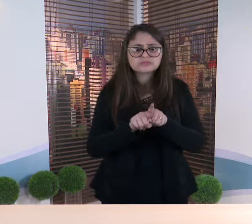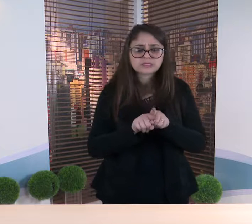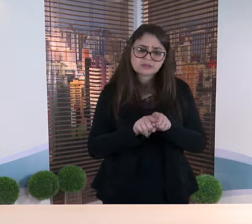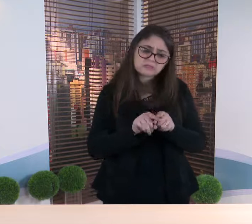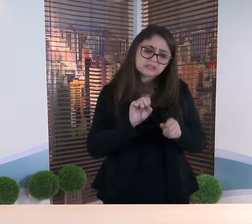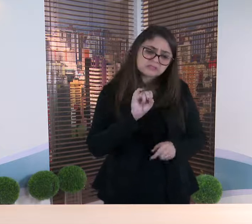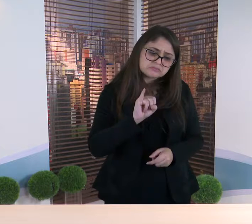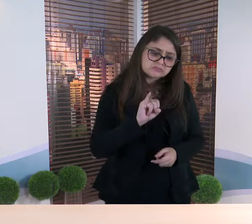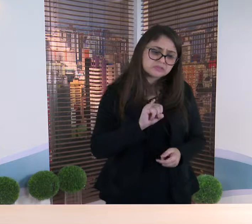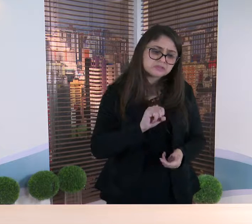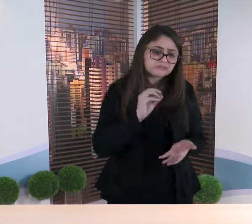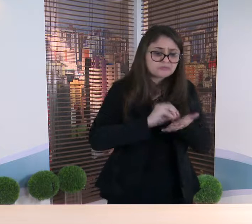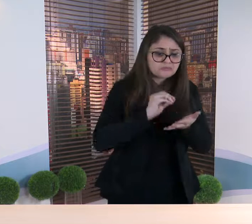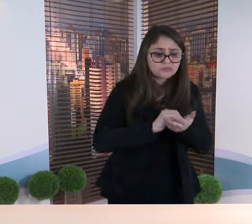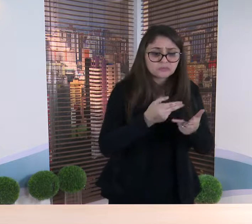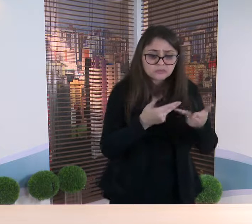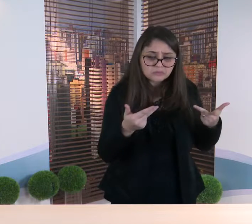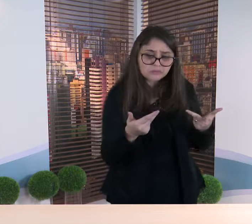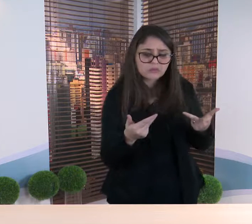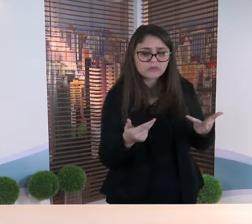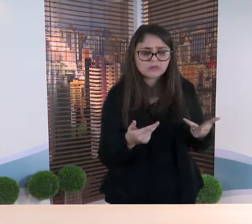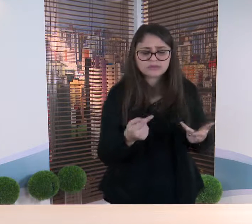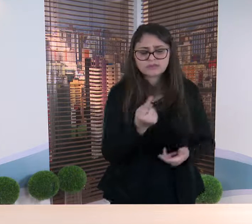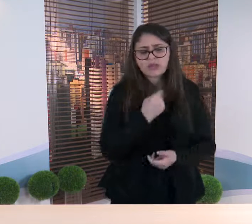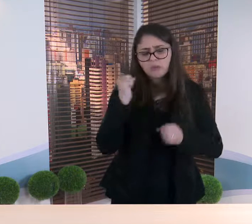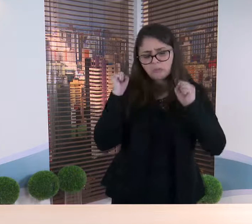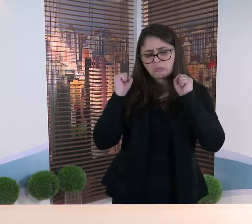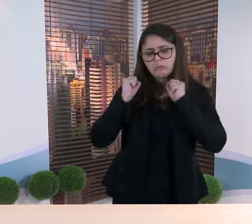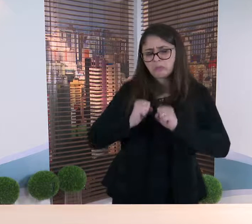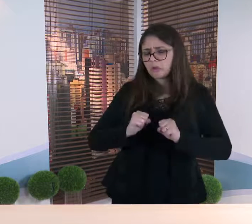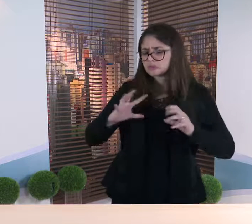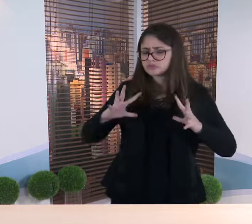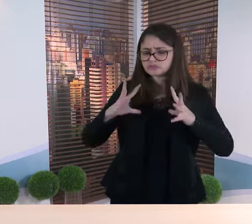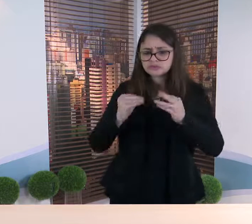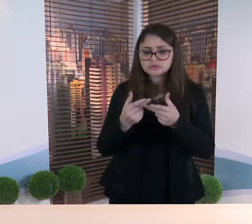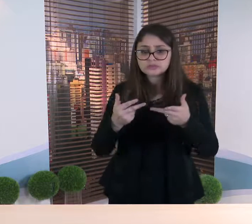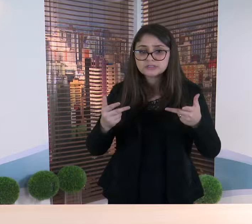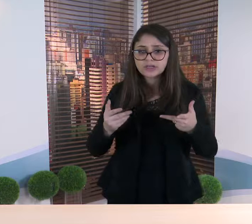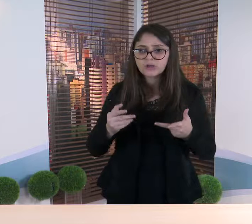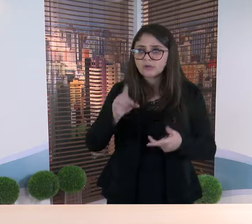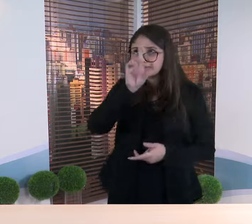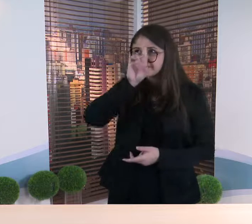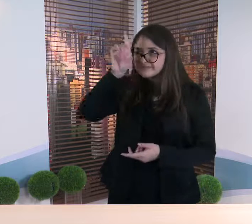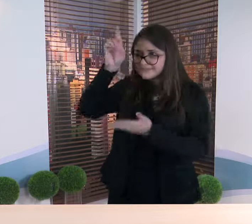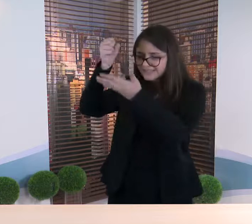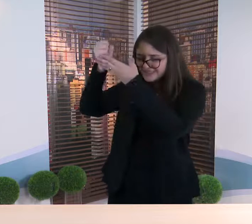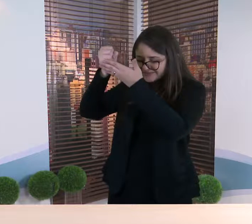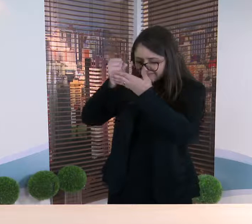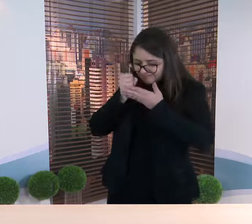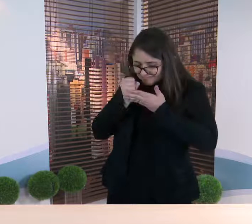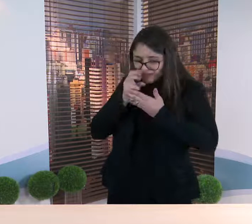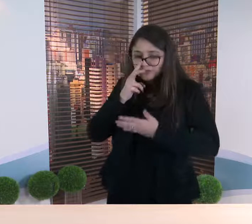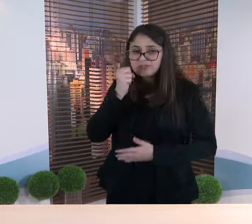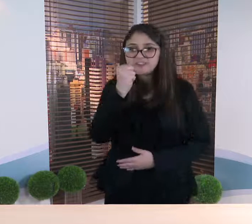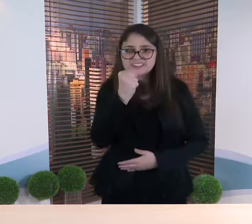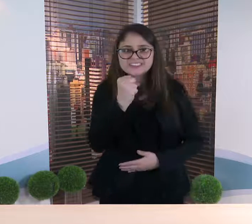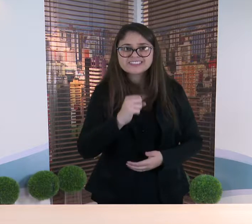padecer necessidade. Posso todas as coisas naquele que me fortalece. É